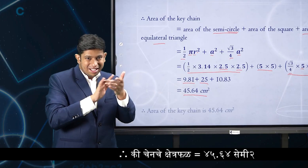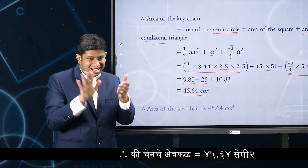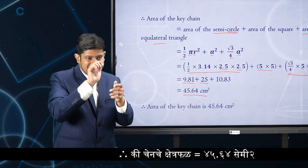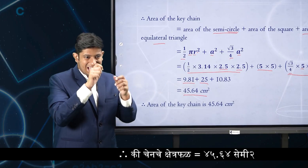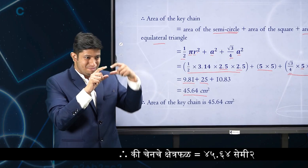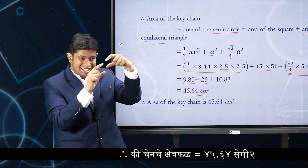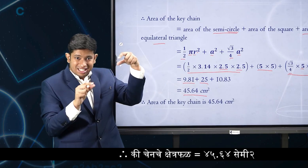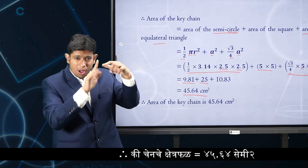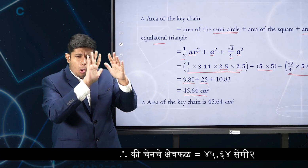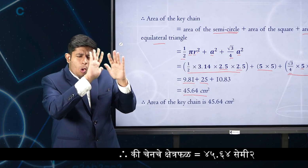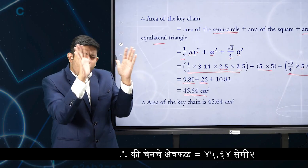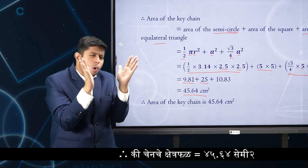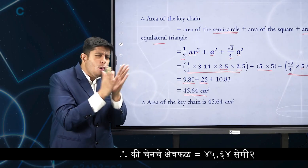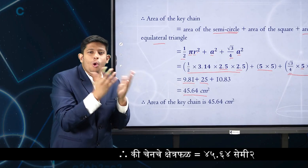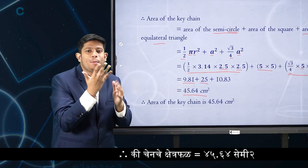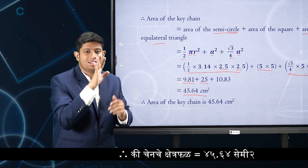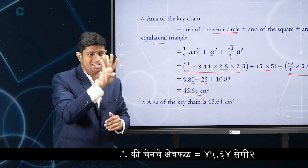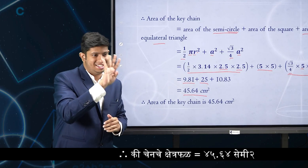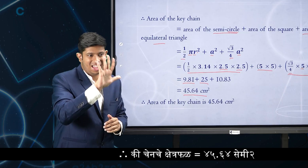किचनचे क्षेत्रफल इक्वल्स 45.64 सेमी 2.